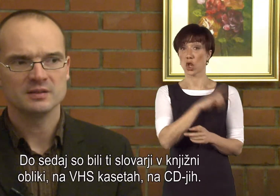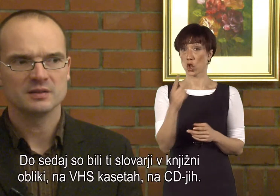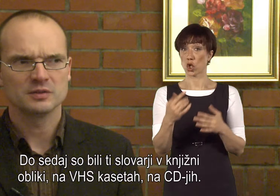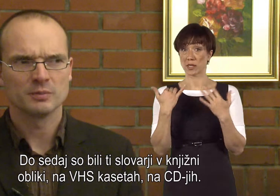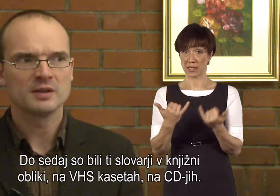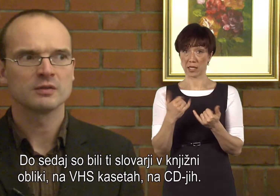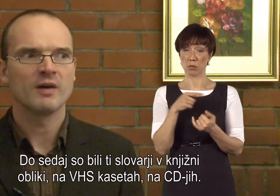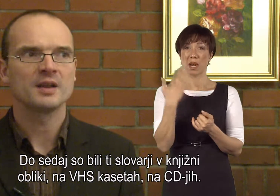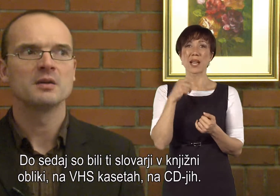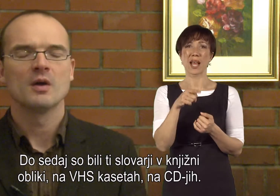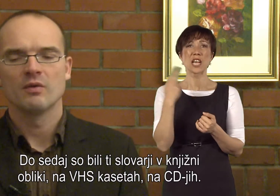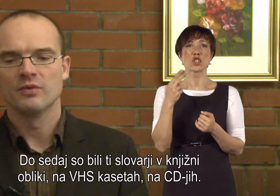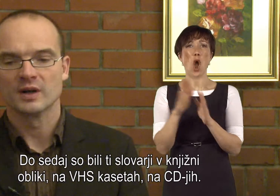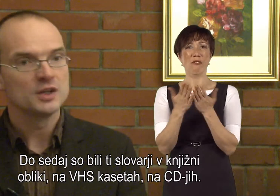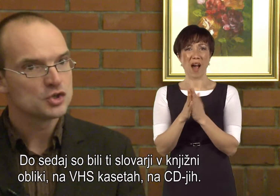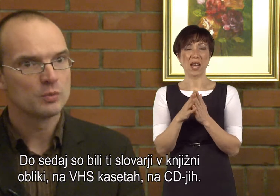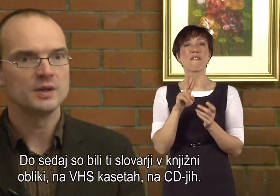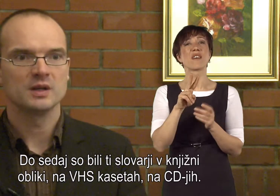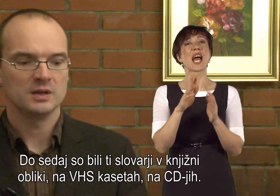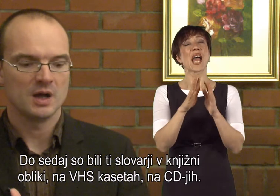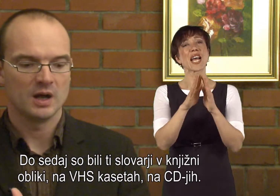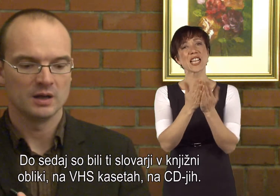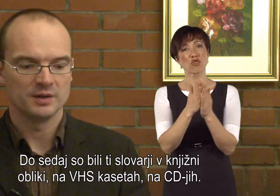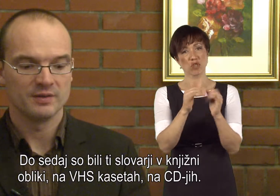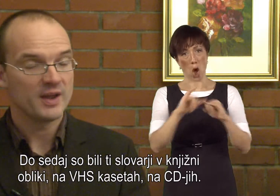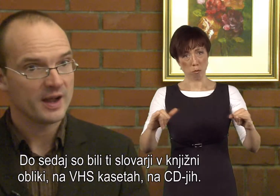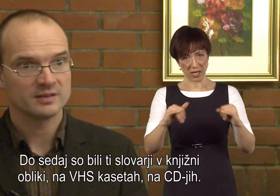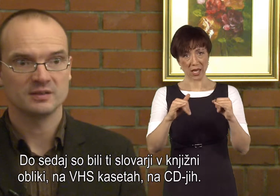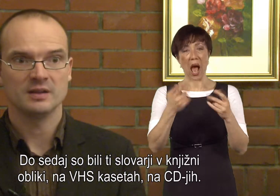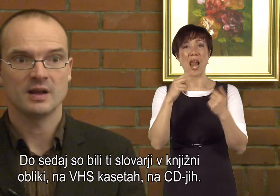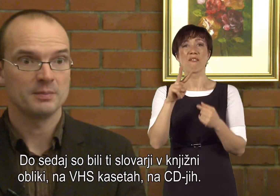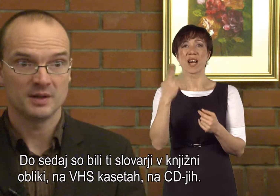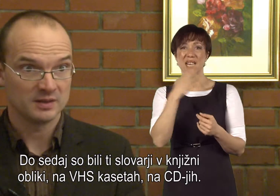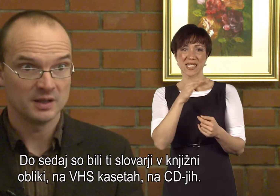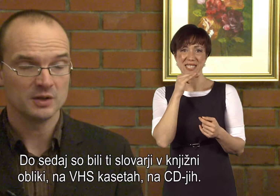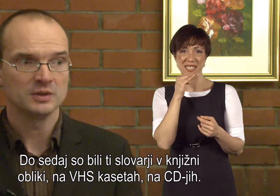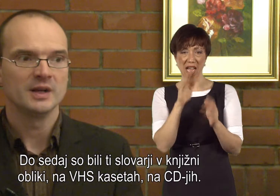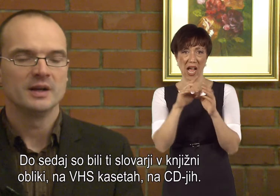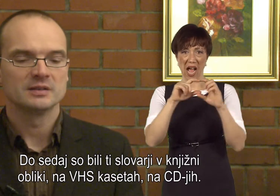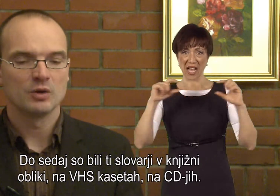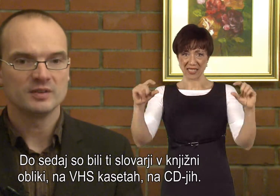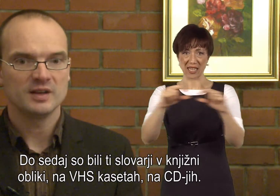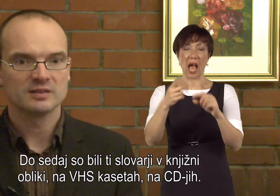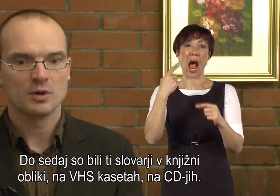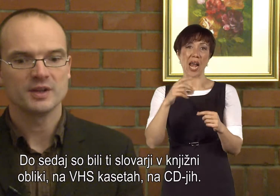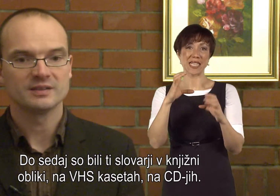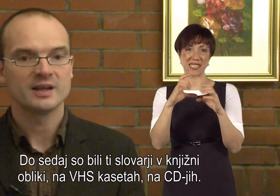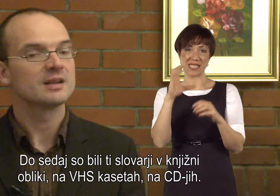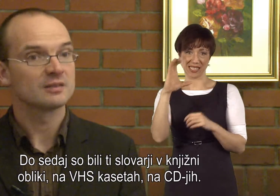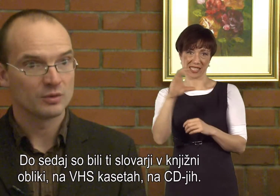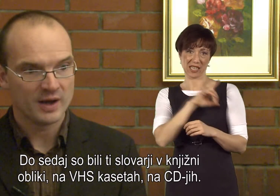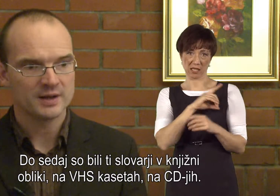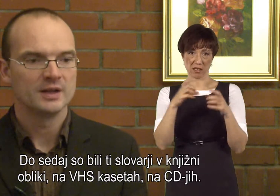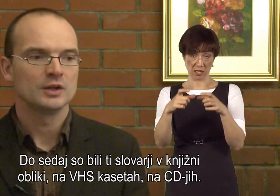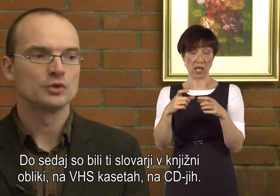Do sedaj so bili ti slovarji v knjižni obliki, na VHS kaseti ali pa na CD-ju. Zelo veseli smo, da je sedaj